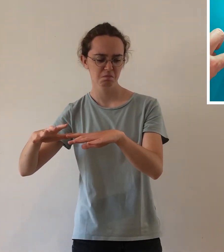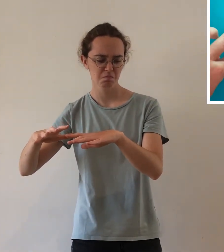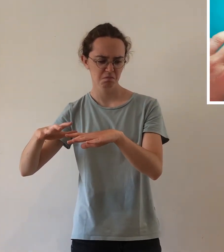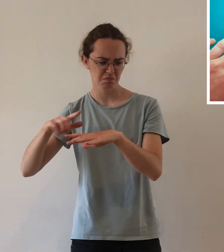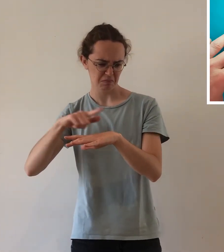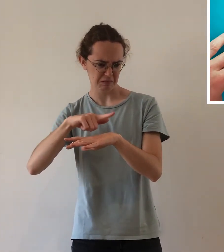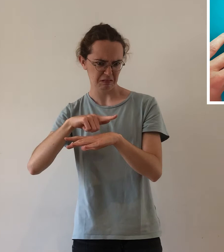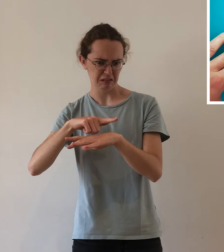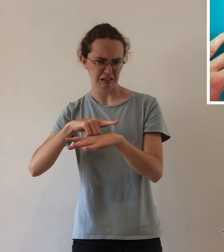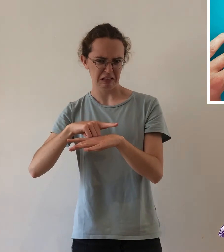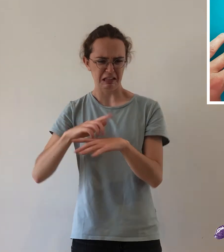Une sangsue!